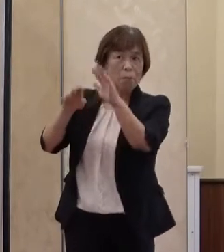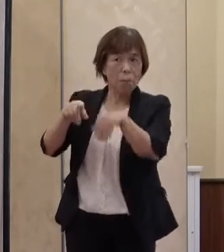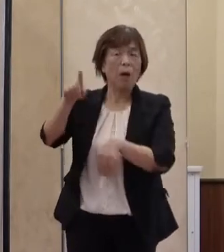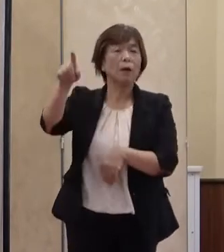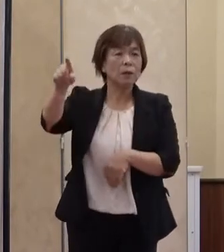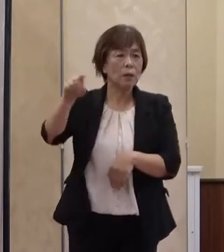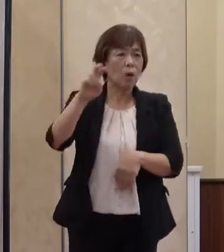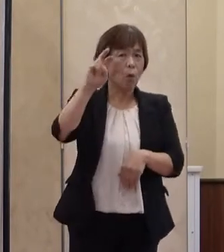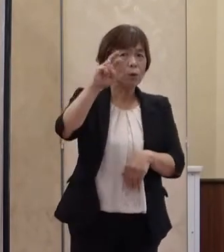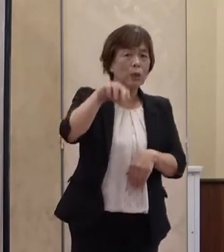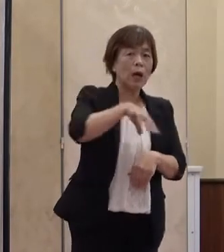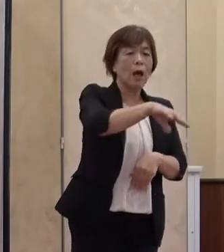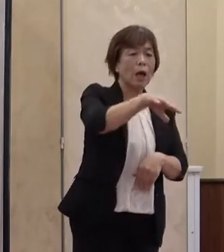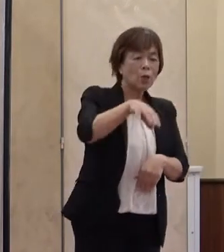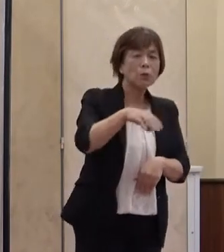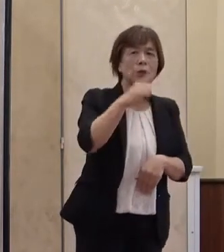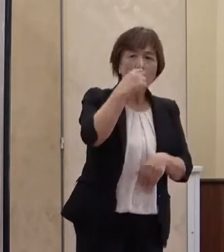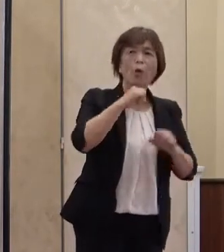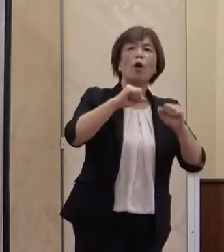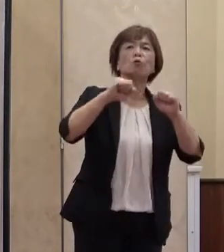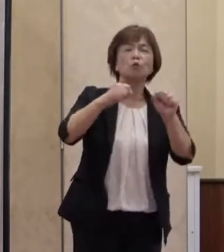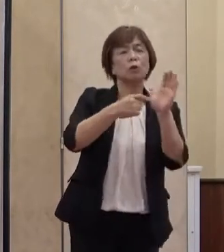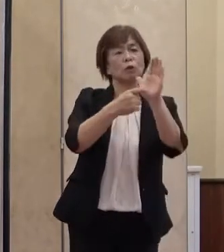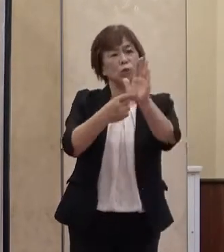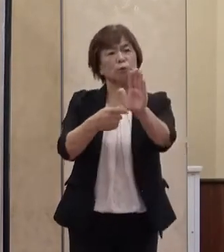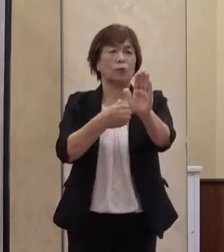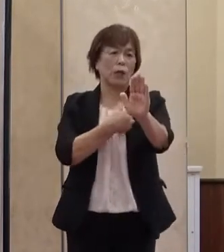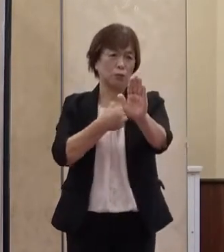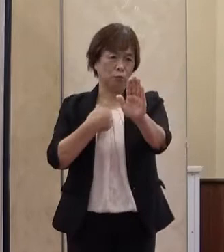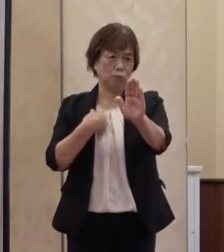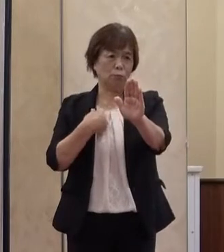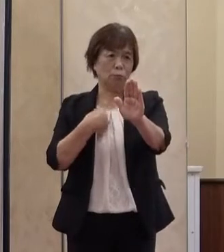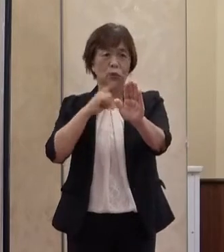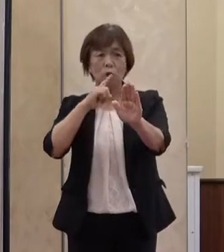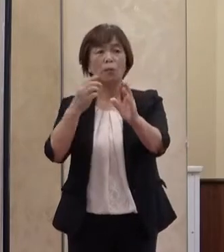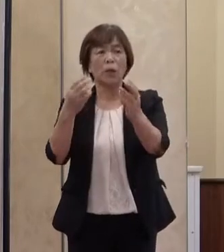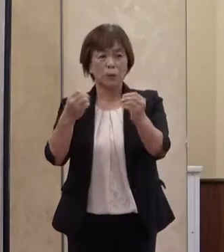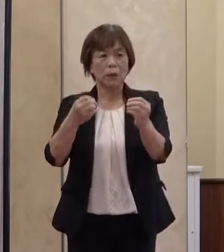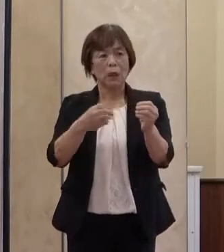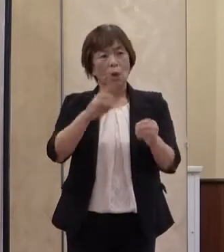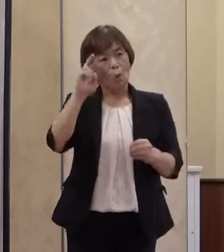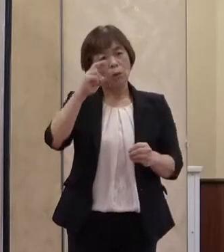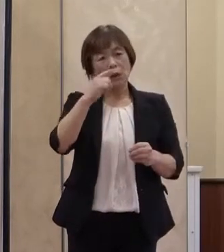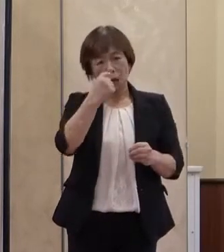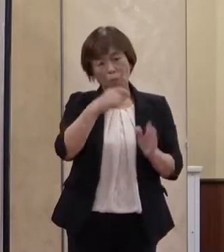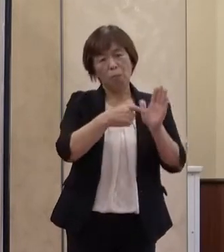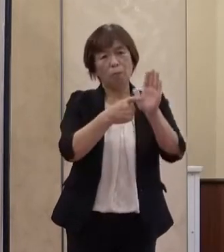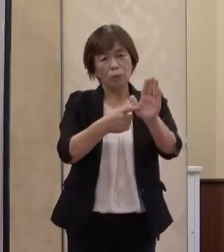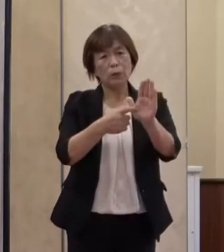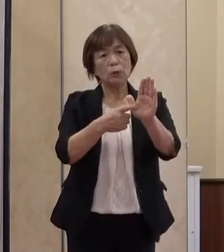ば、大阪としては名乗りを上げますという話はしています。で、名乗りを上げるときにはやっぱり政治行政の安定性がいるだ